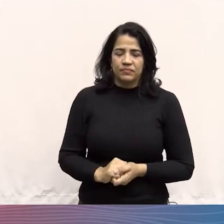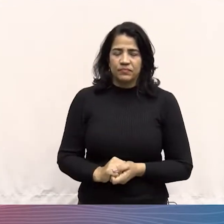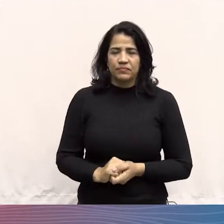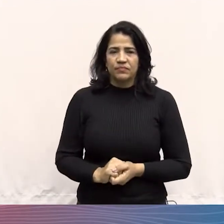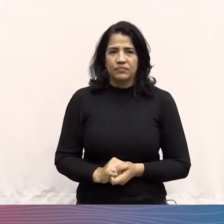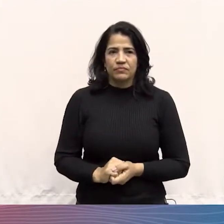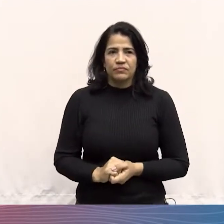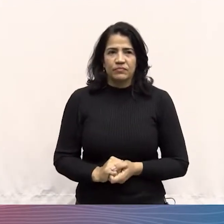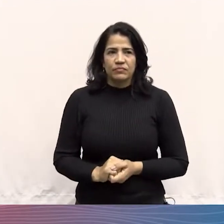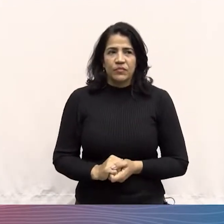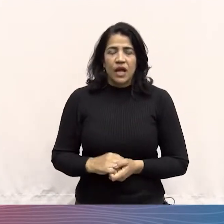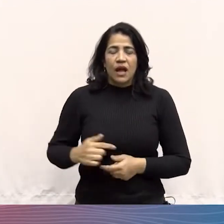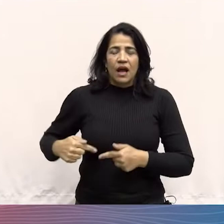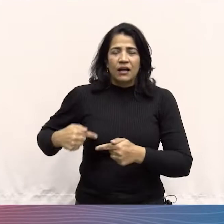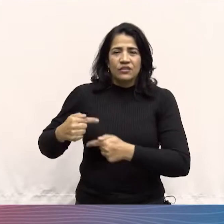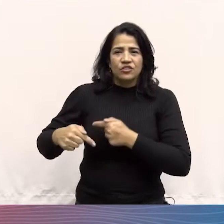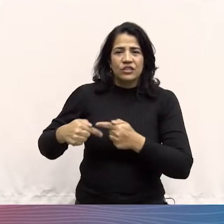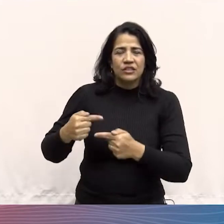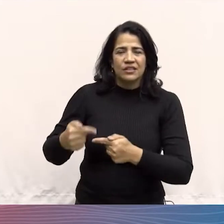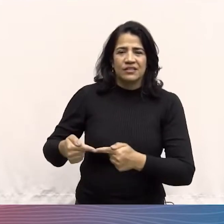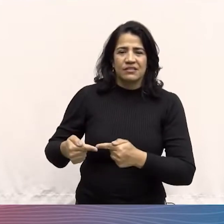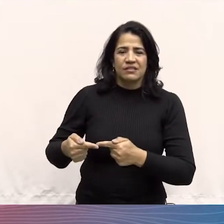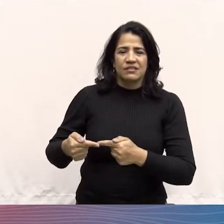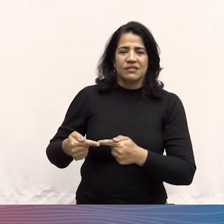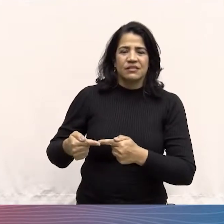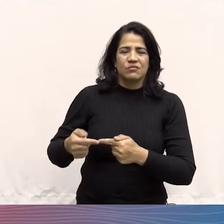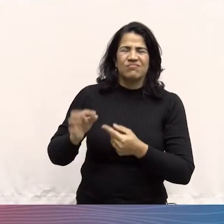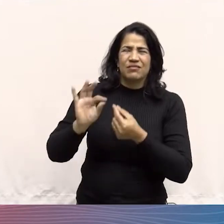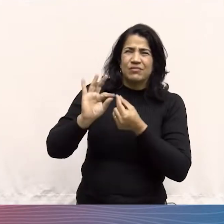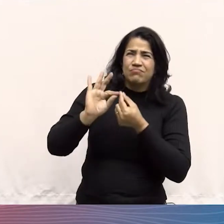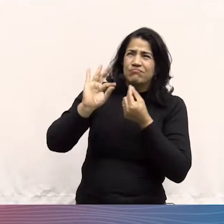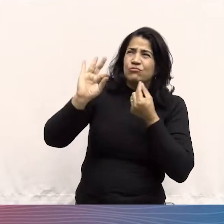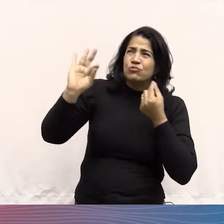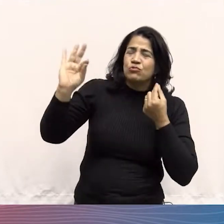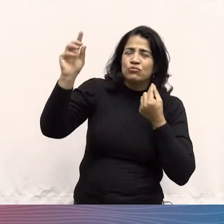descendência teve que criar uma próprio